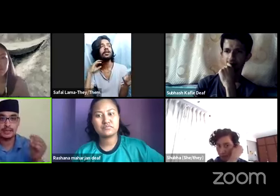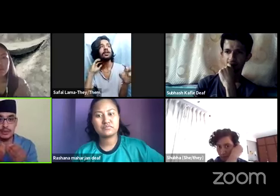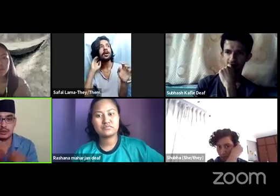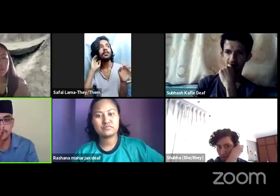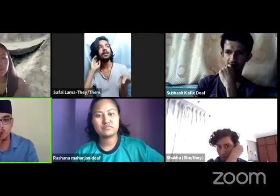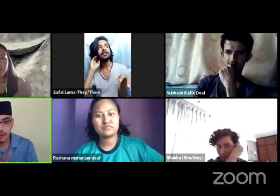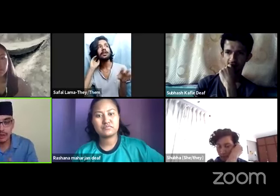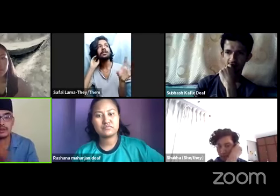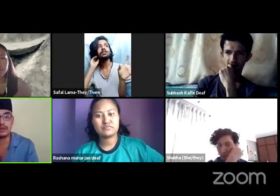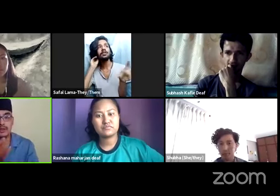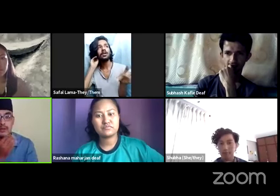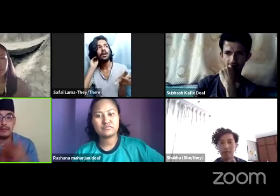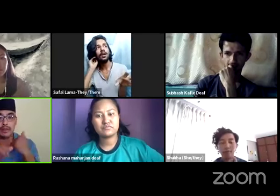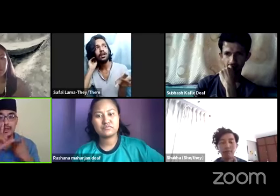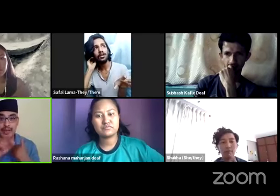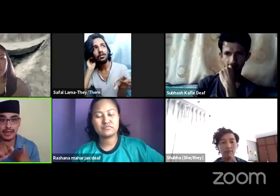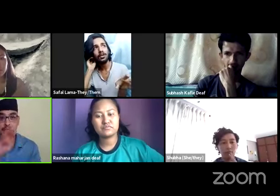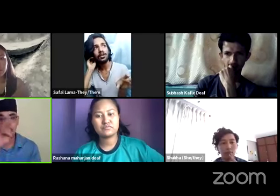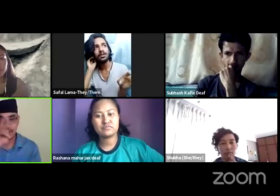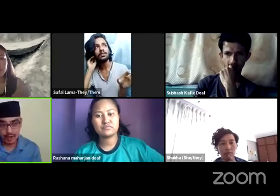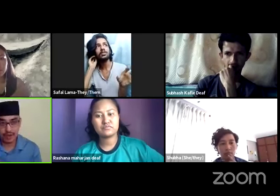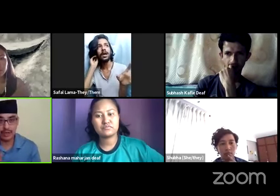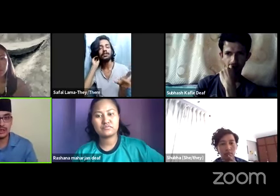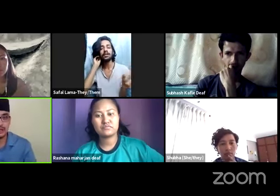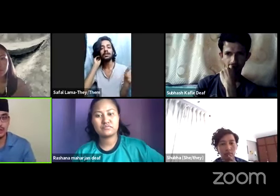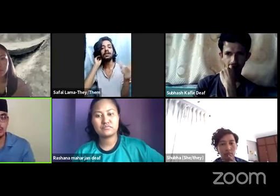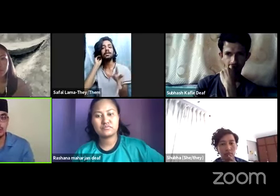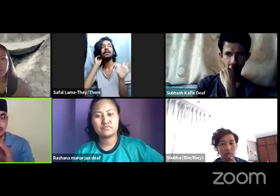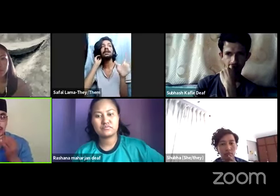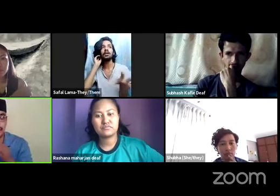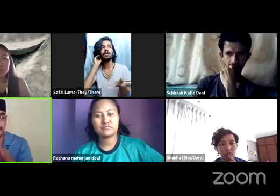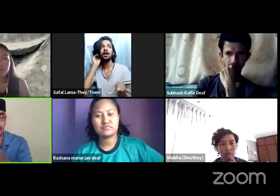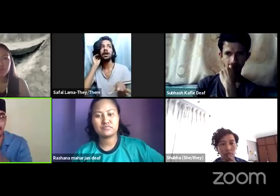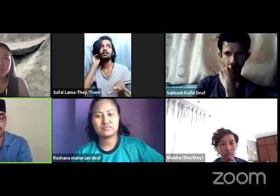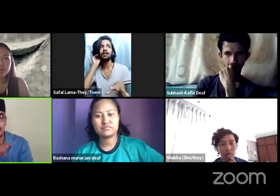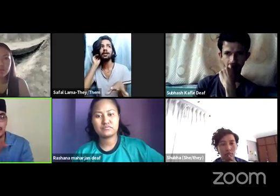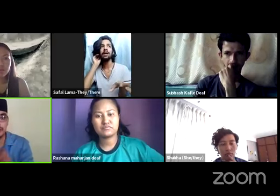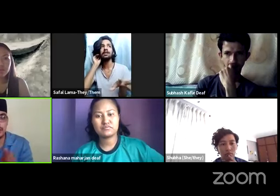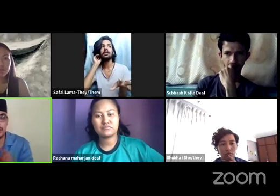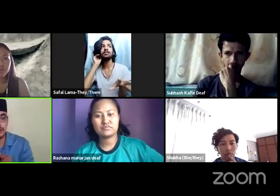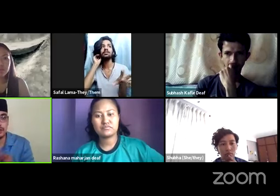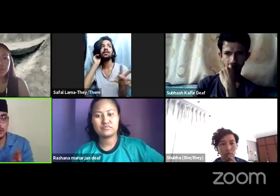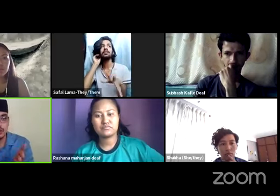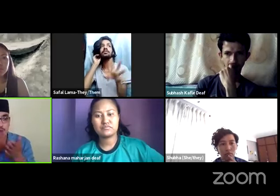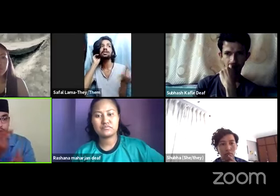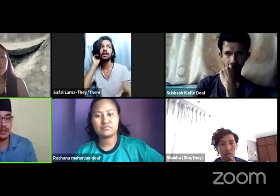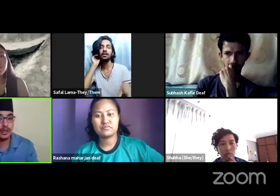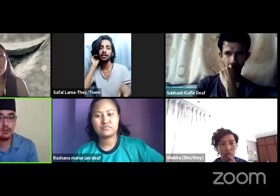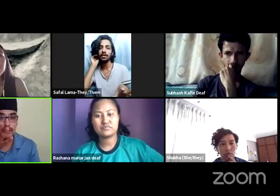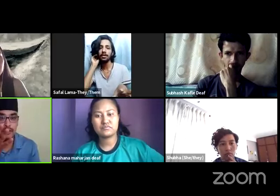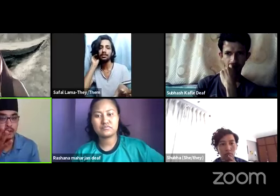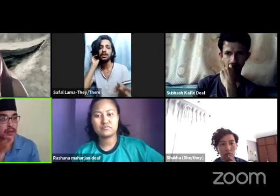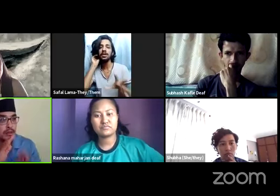कुराहरू अपाङ्गता र क्वेयरनेसको कुराहरू चाहिँ कहिले पनि एक झट्टै आउँदैन कि, मान्छेहरूले चाहिँ जहिले पनि छुट्टाएरै कुरा गरेको हुन्छ,